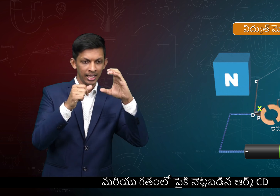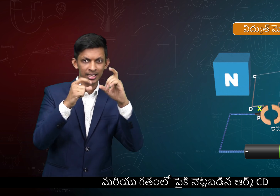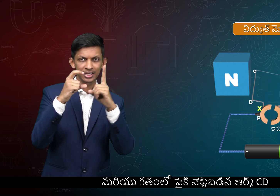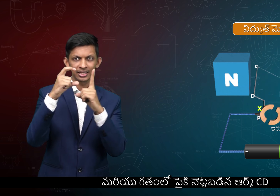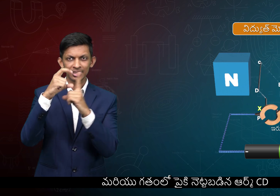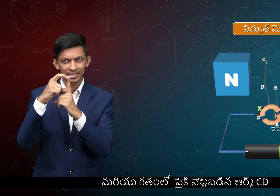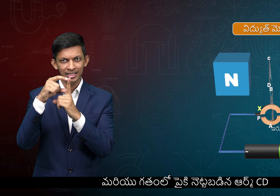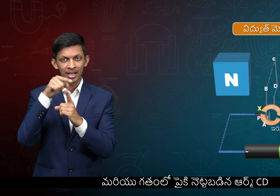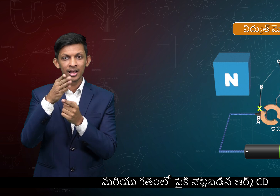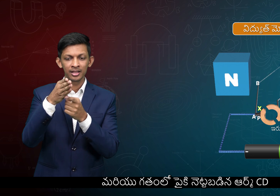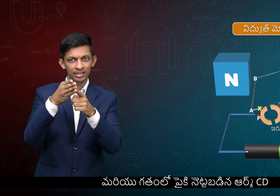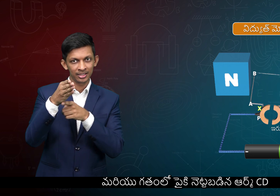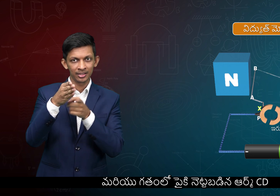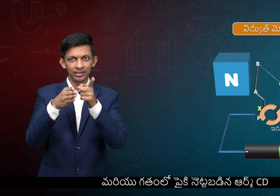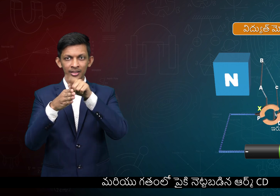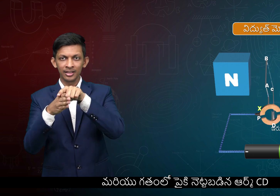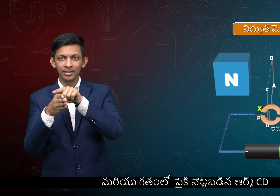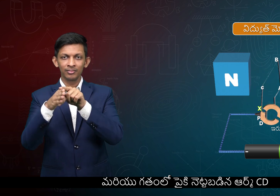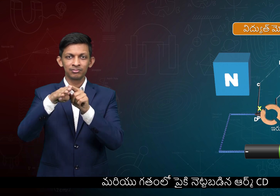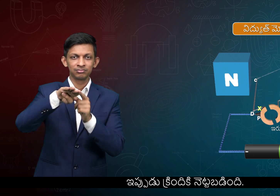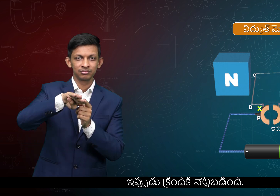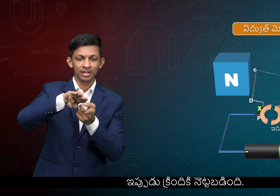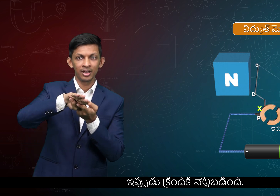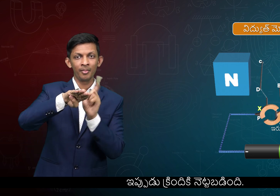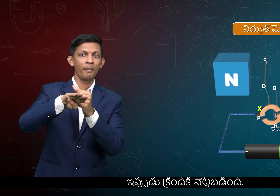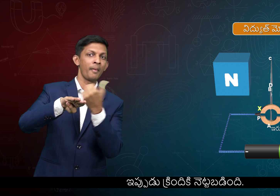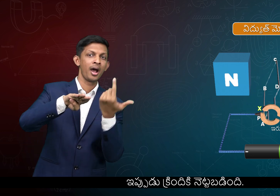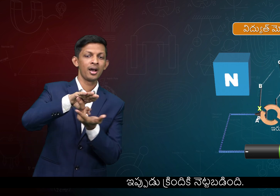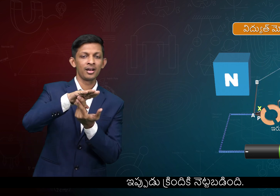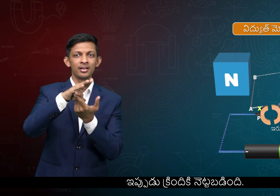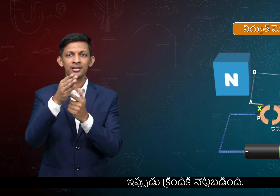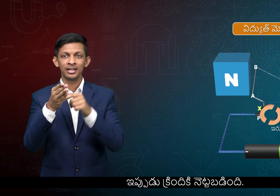గతంలో పైకి నెట్టబడిన ఆర్మ్ CD ఇప్పుడు క్రిందికి నెట్టబడింది.